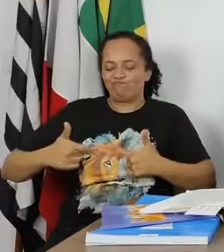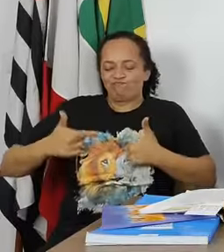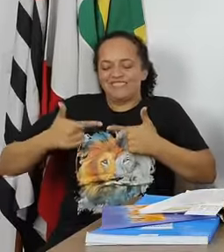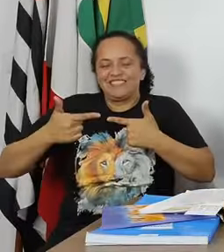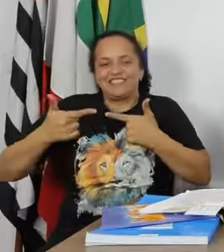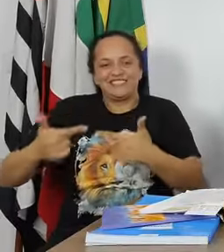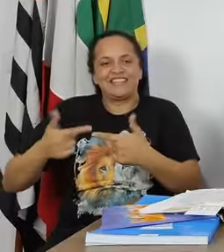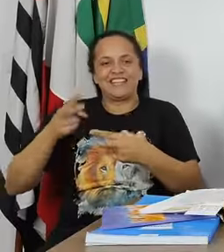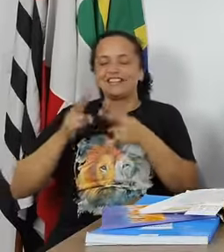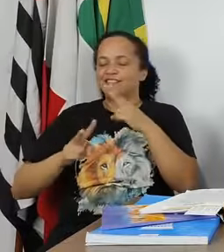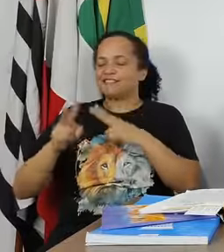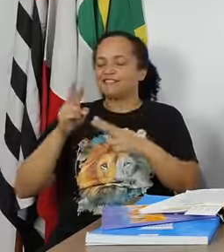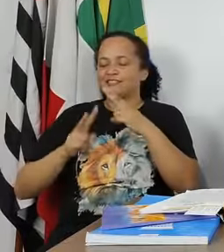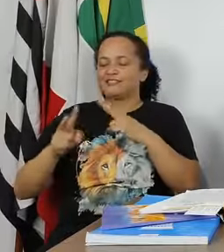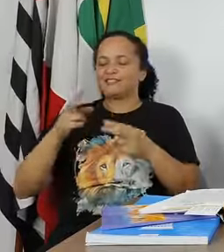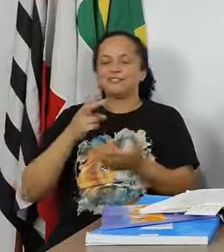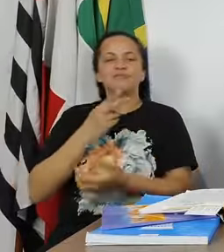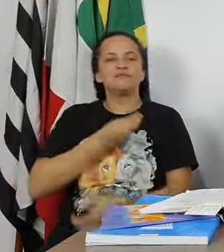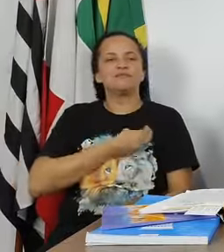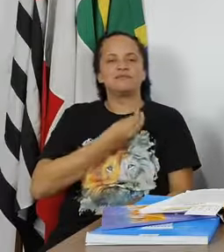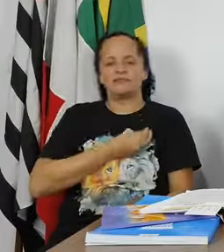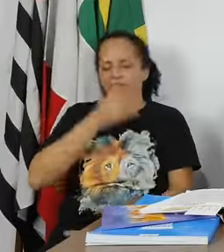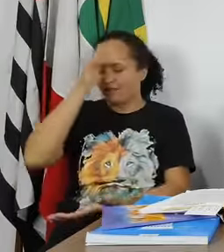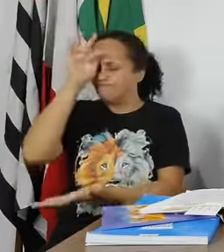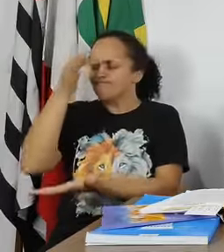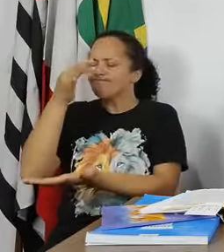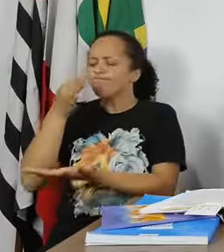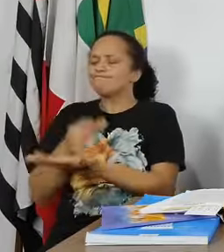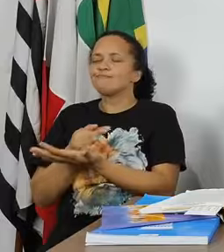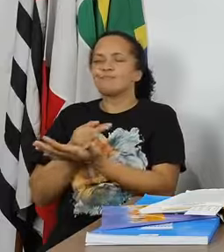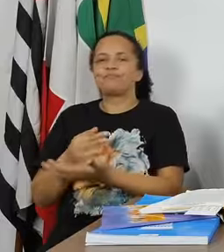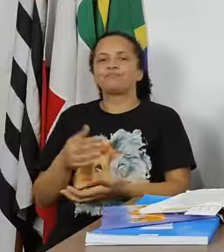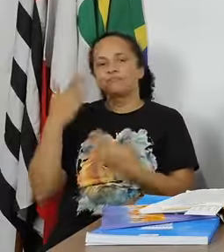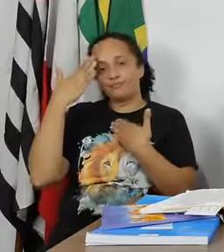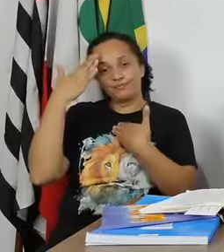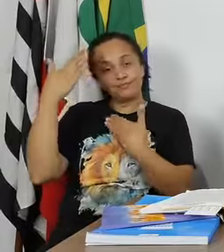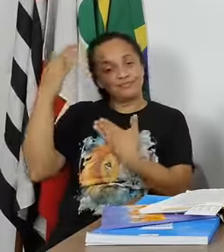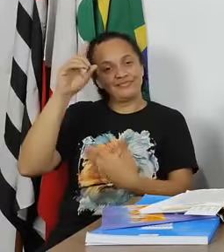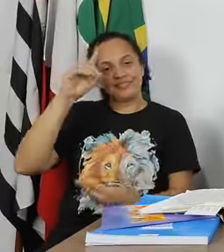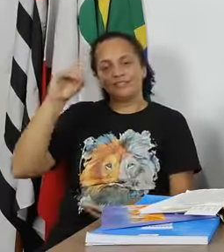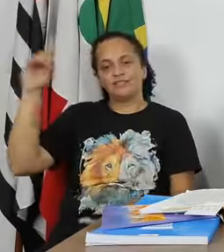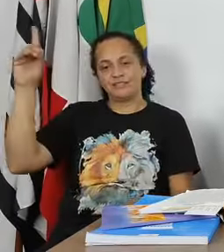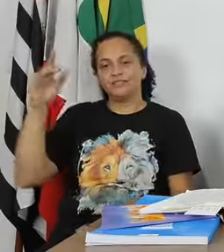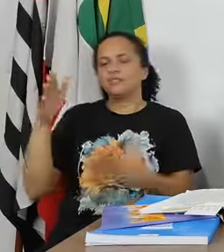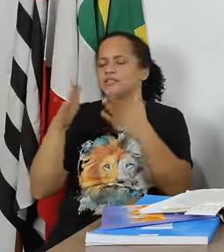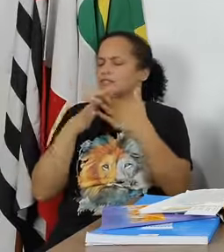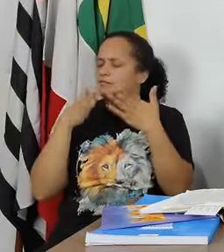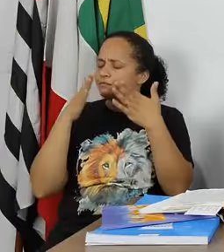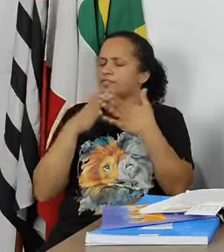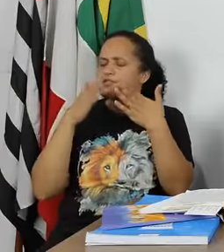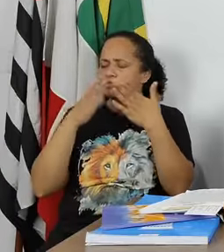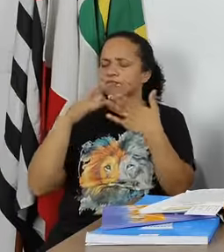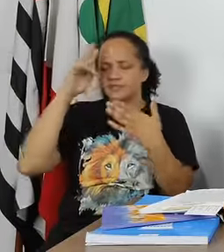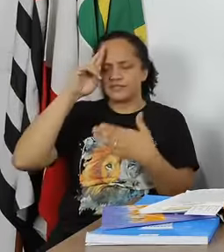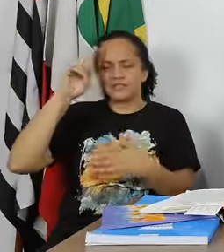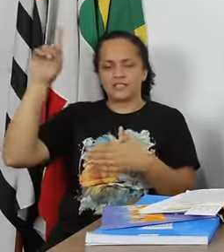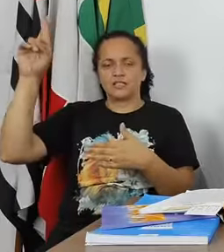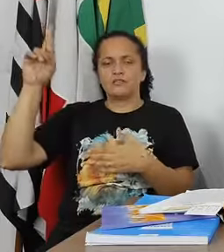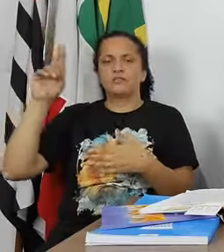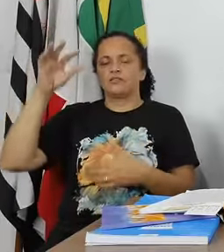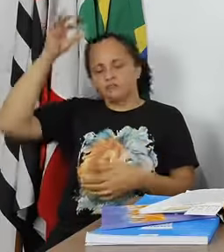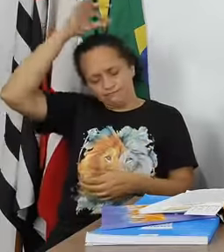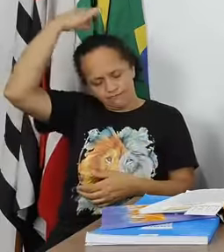e a continuar batalhando pela fé. Obrigado, Deus, e nós pedimos a sua ajuda, Espírito Santo, a vencer